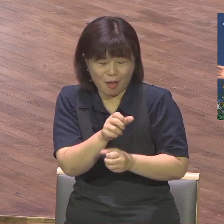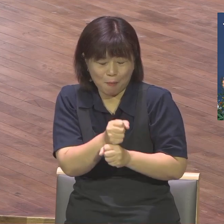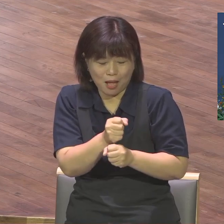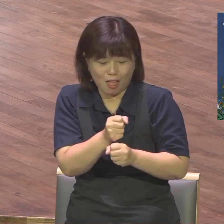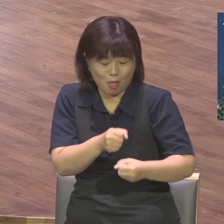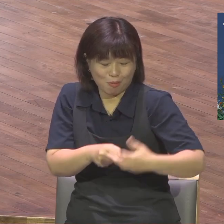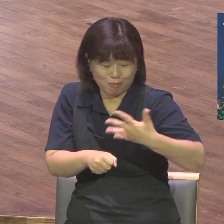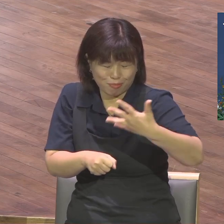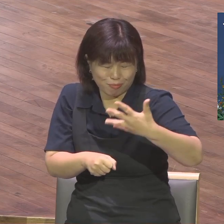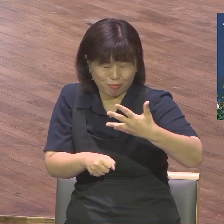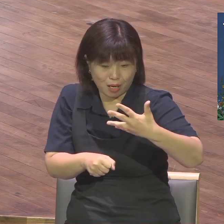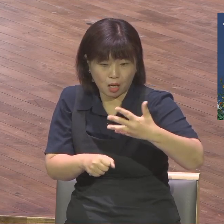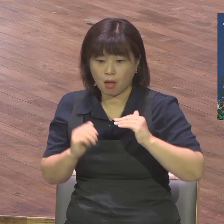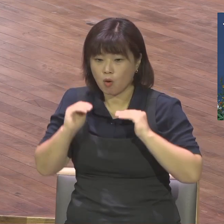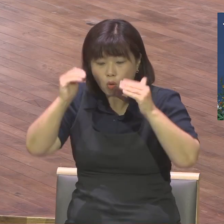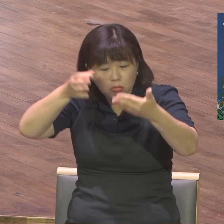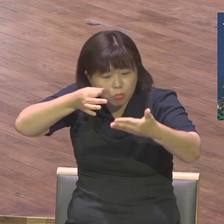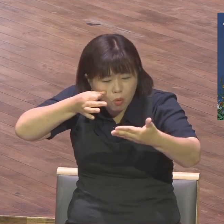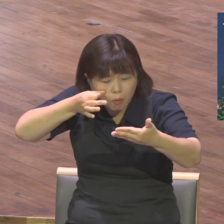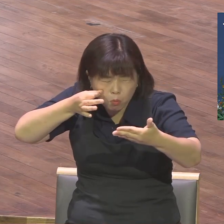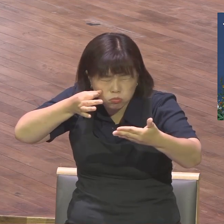교회를 다녀도.